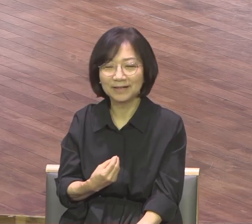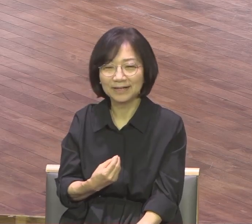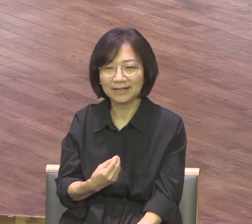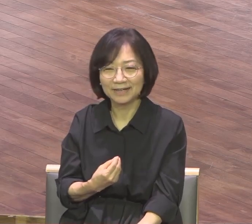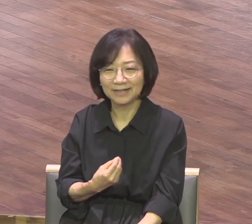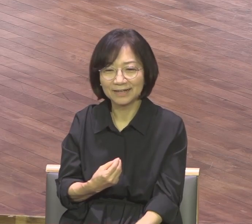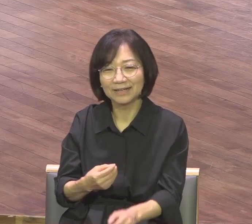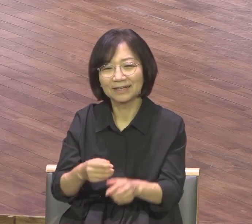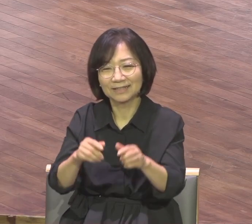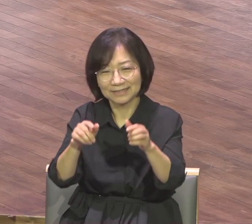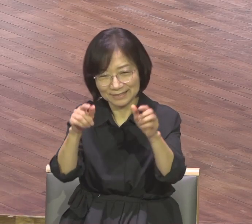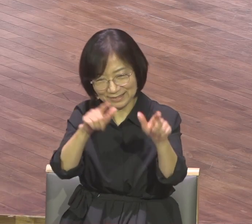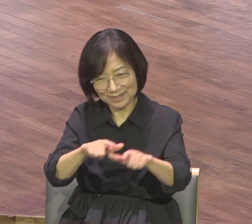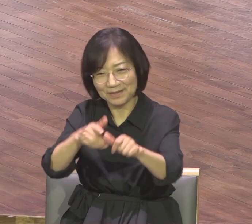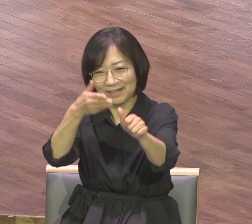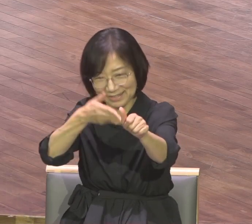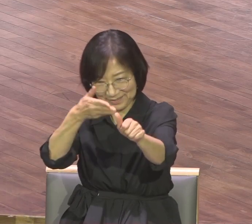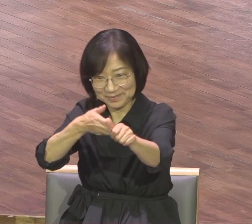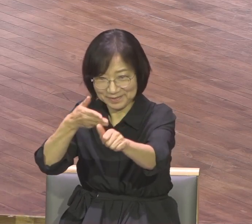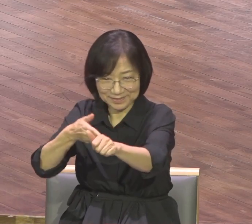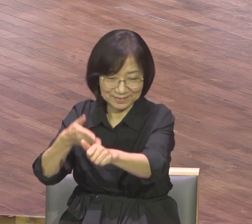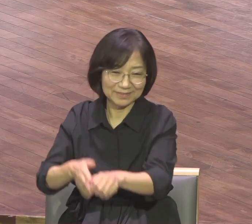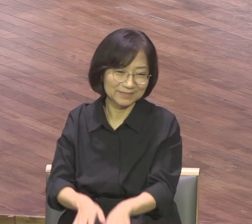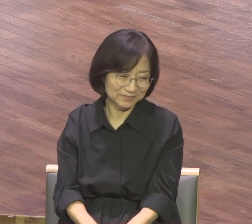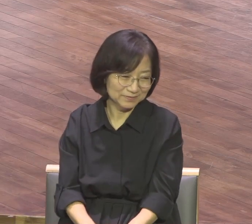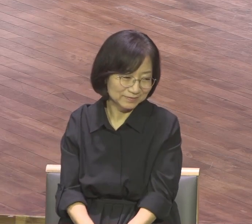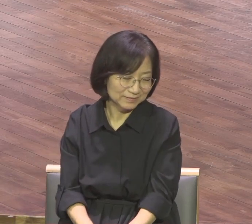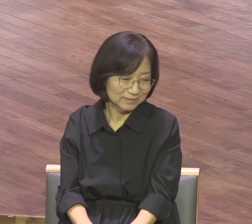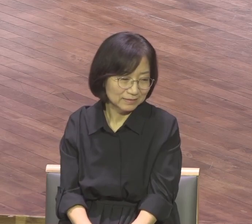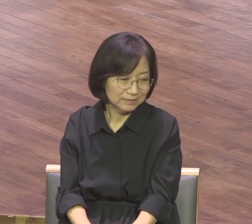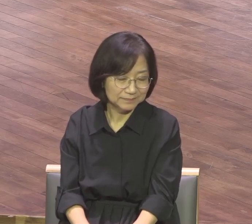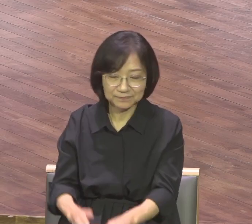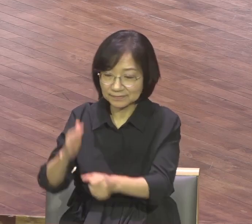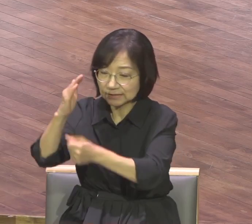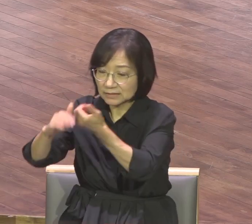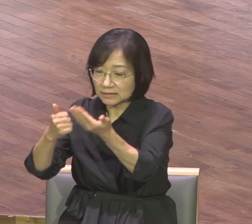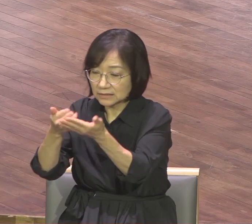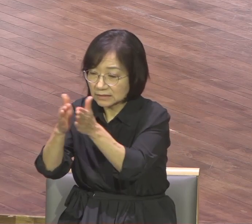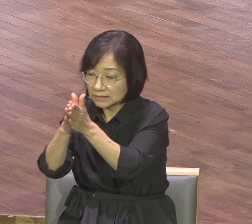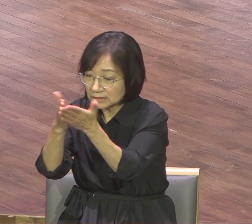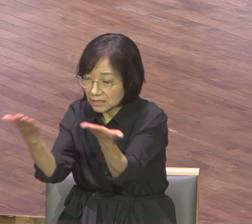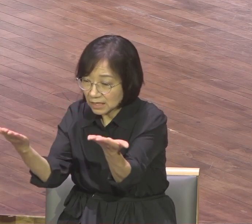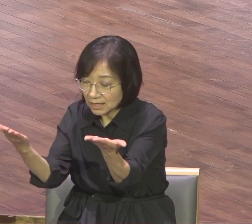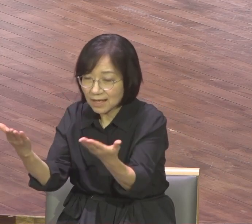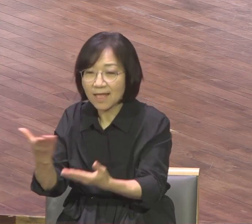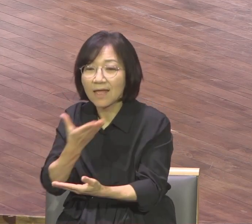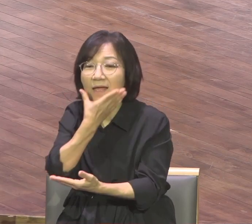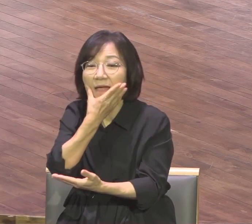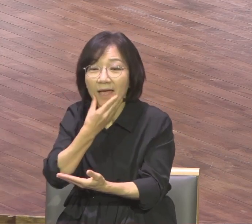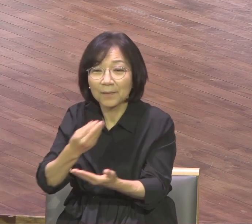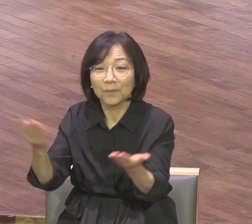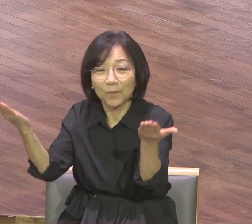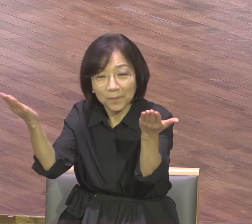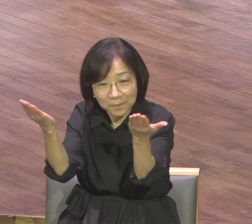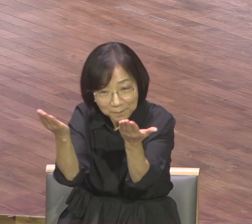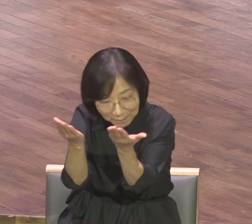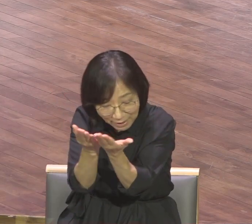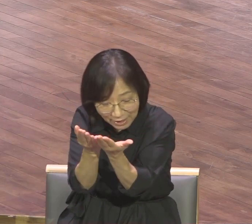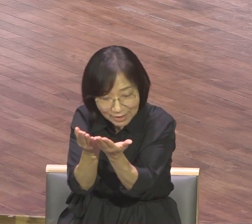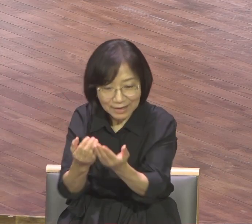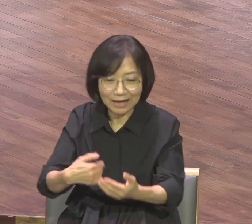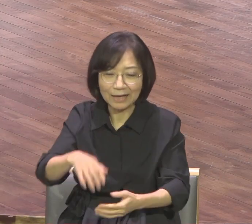그런 신앙생활 하시라 그 말이에요. 이런 성경적 행복의 전령사가 되어서 가는 곳마다 빛의